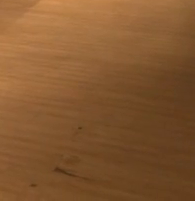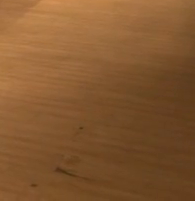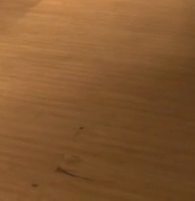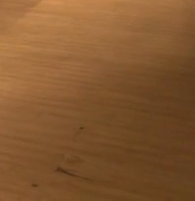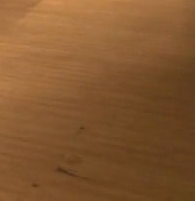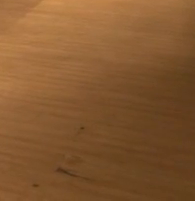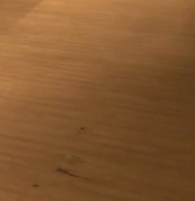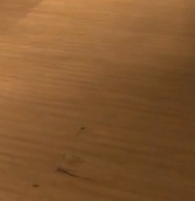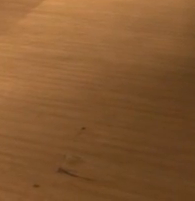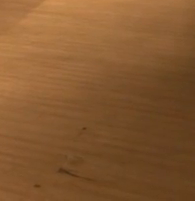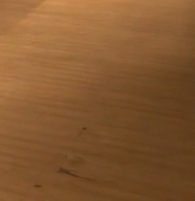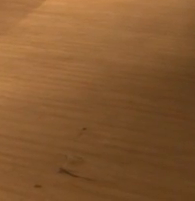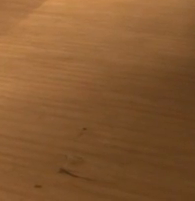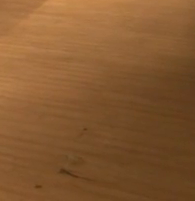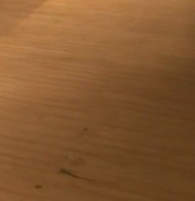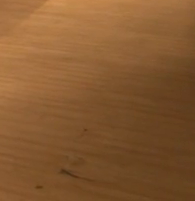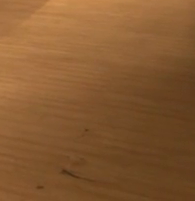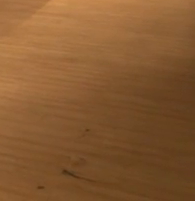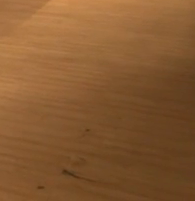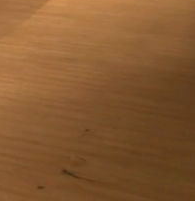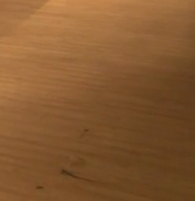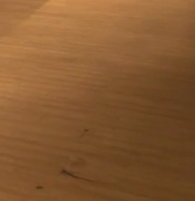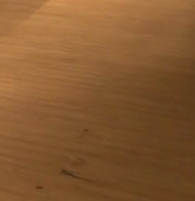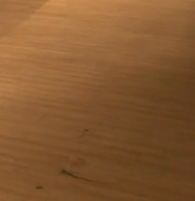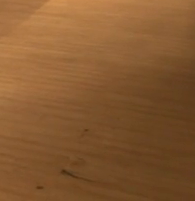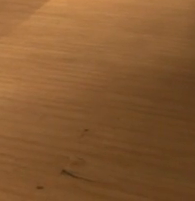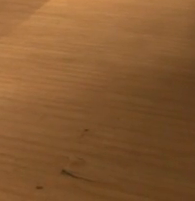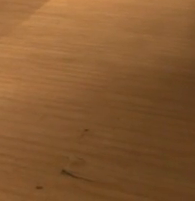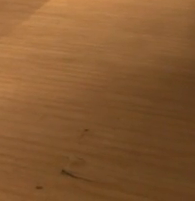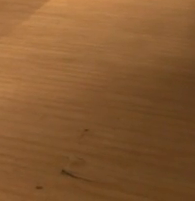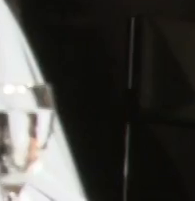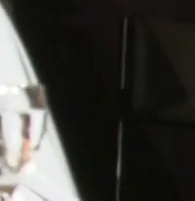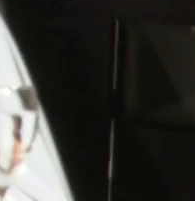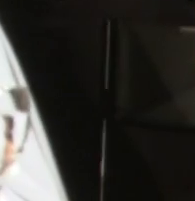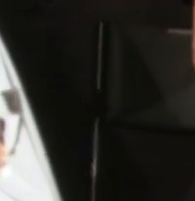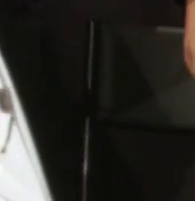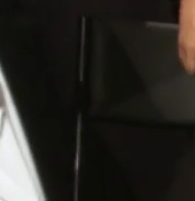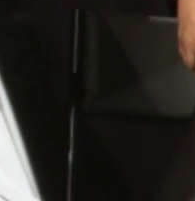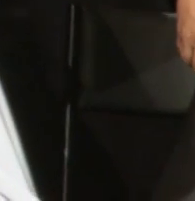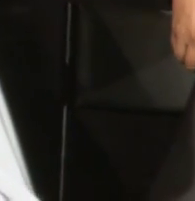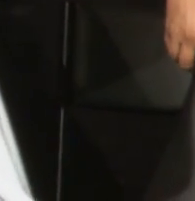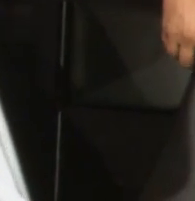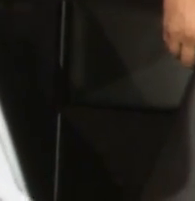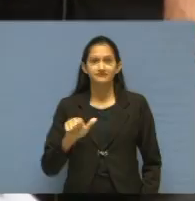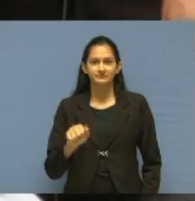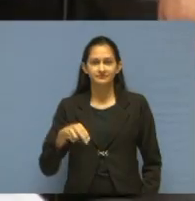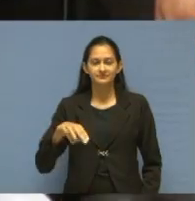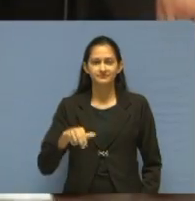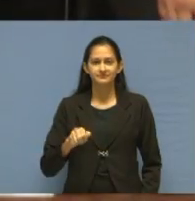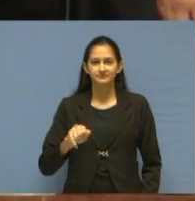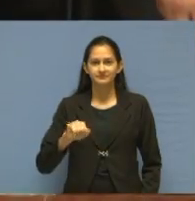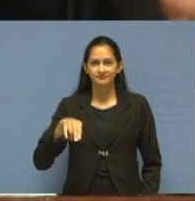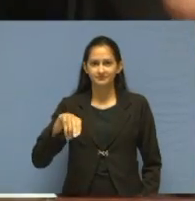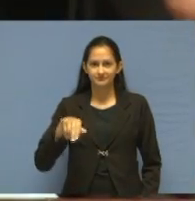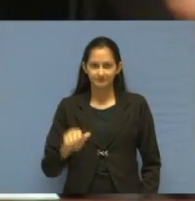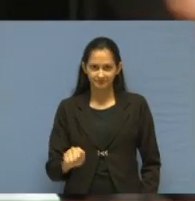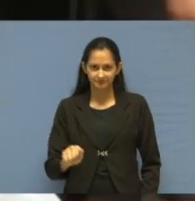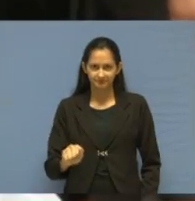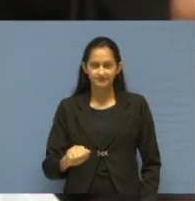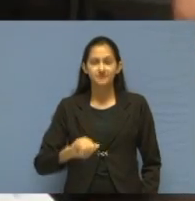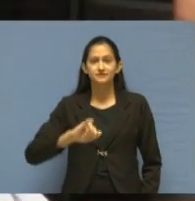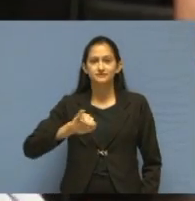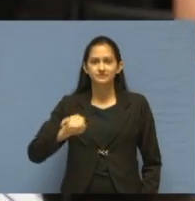Convido os formandos: Júlia Martins Ferreira, Janaína Carvalho de Oliveira